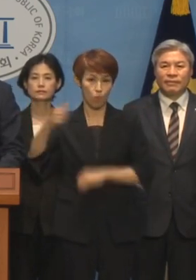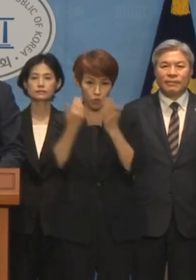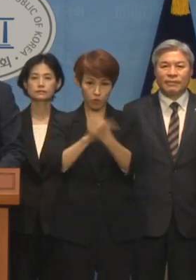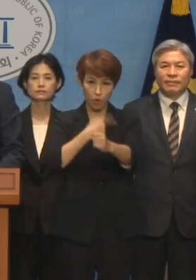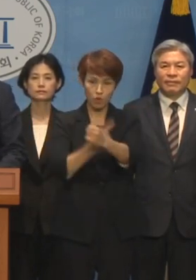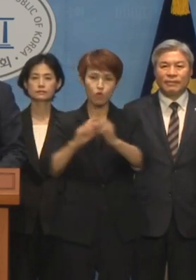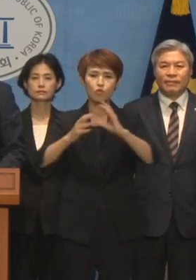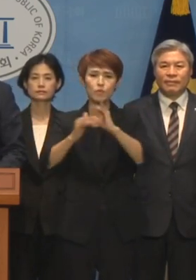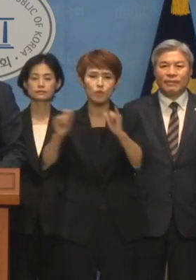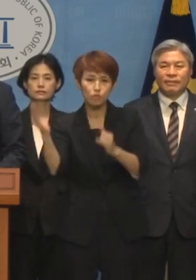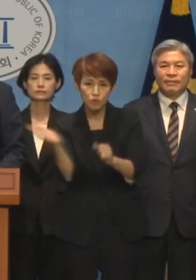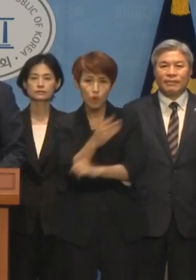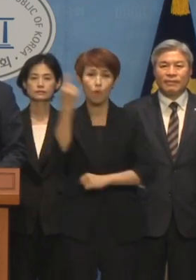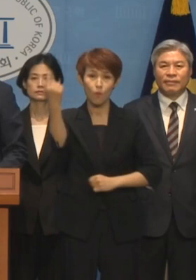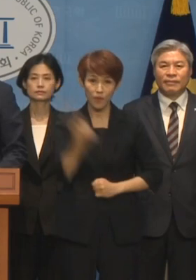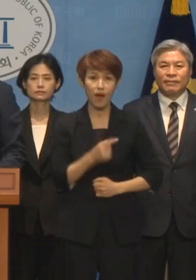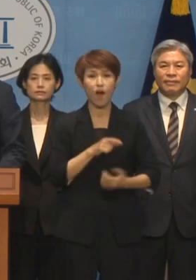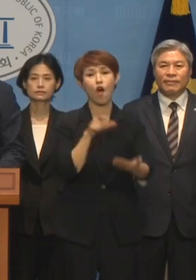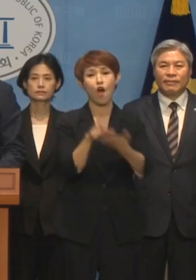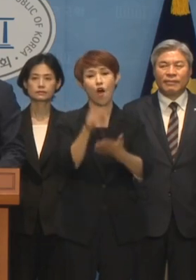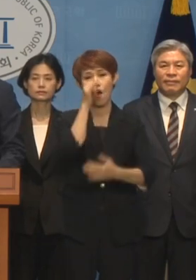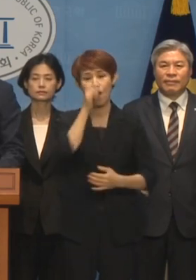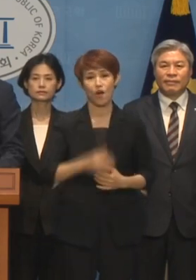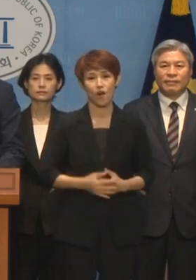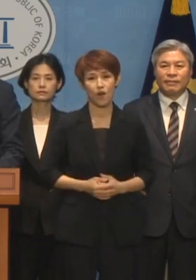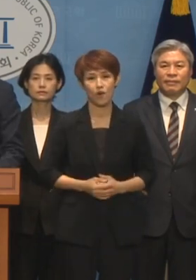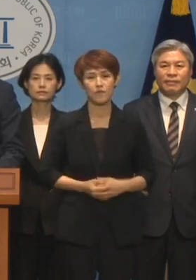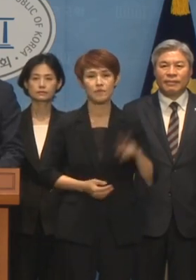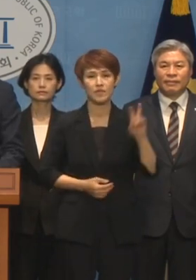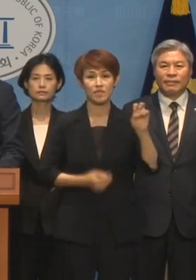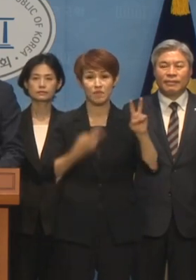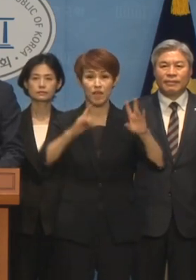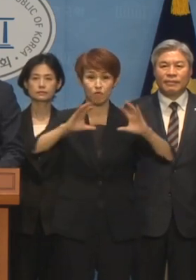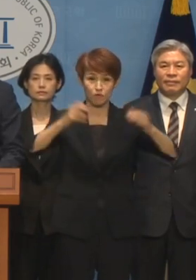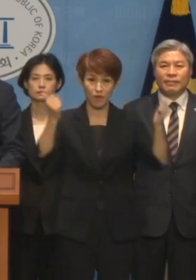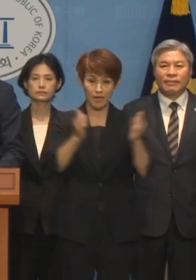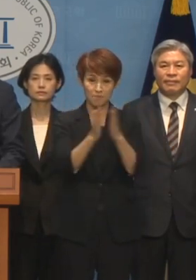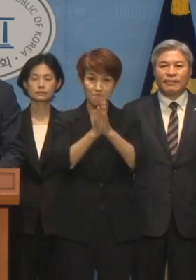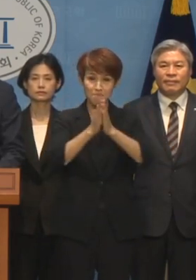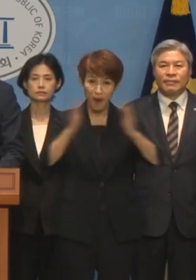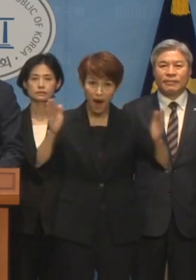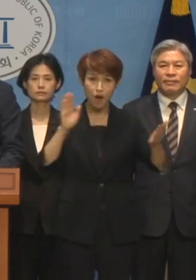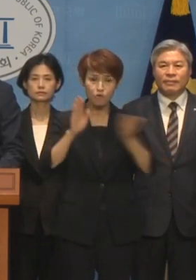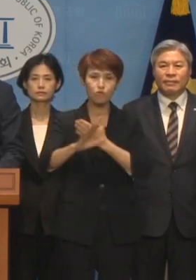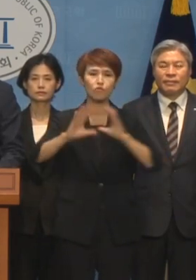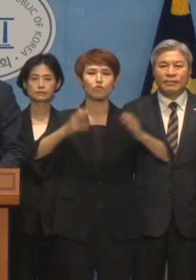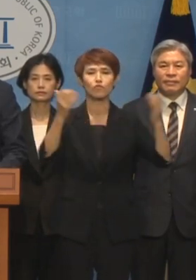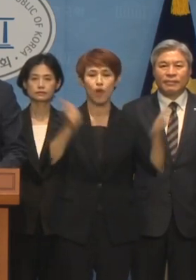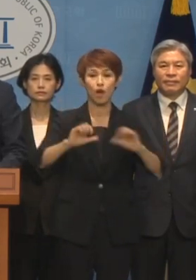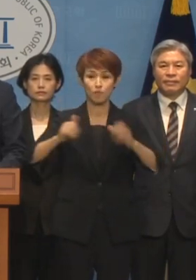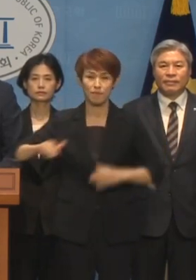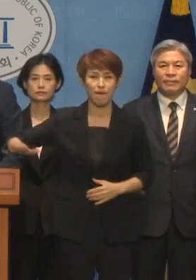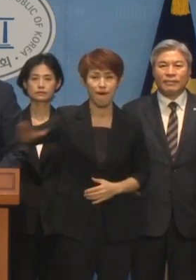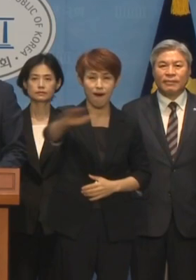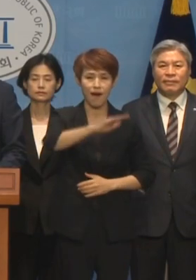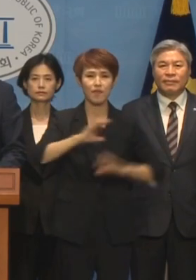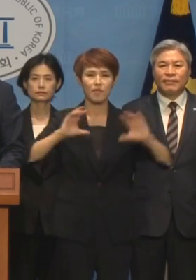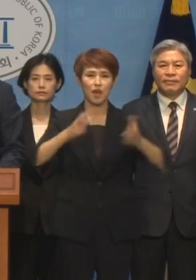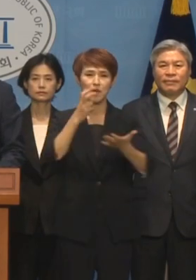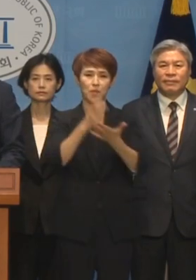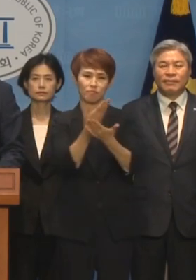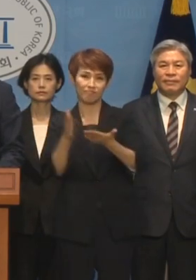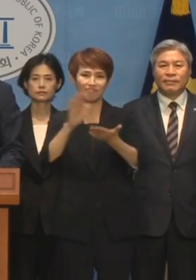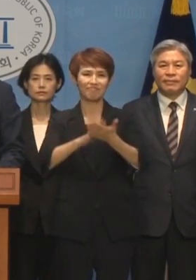국민으로부터 나온다라고 되어 있기 때문입니다. 22대 국회가 열리면 국회와 국민 모두 개헌을